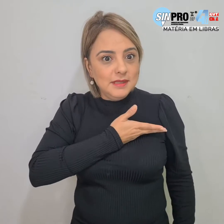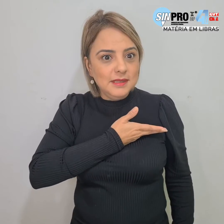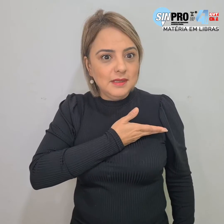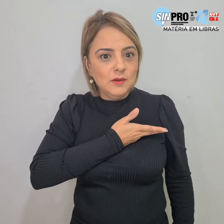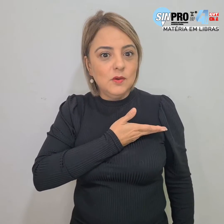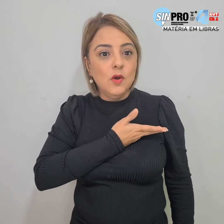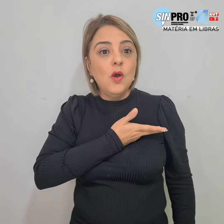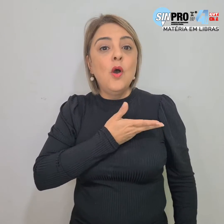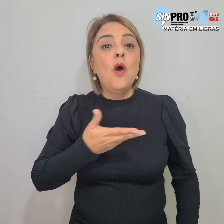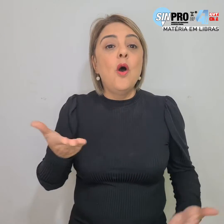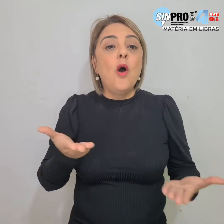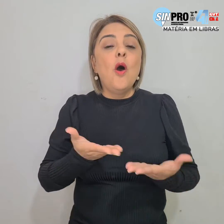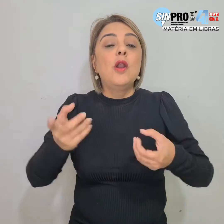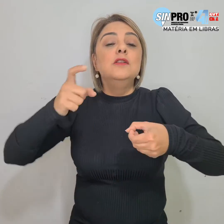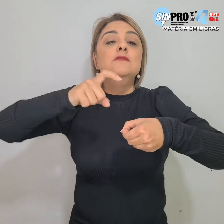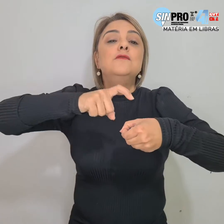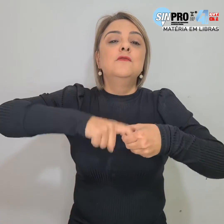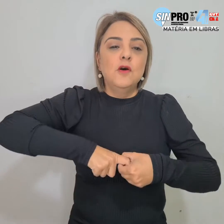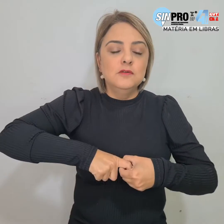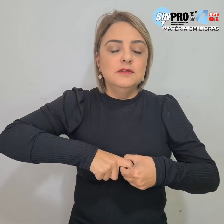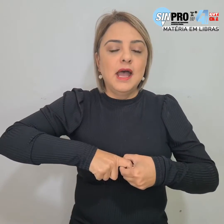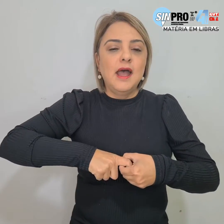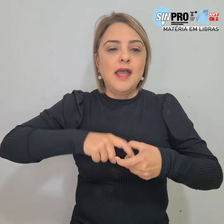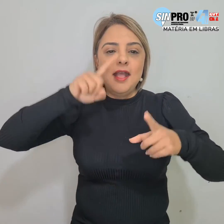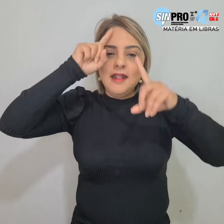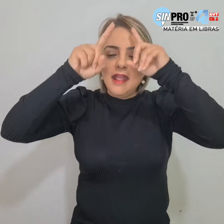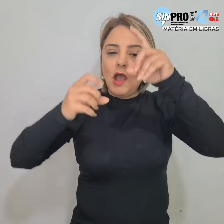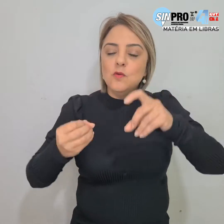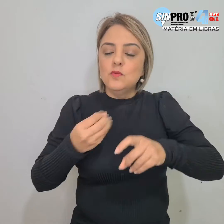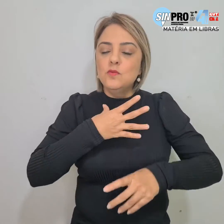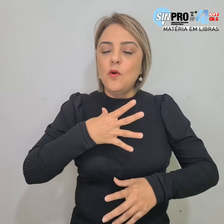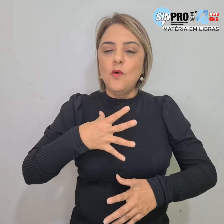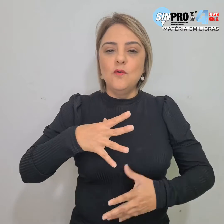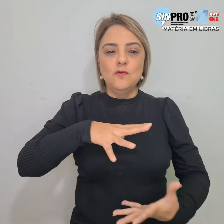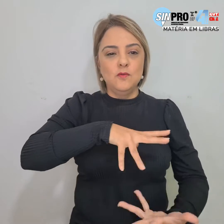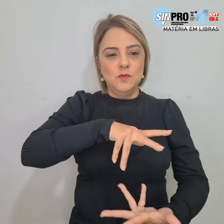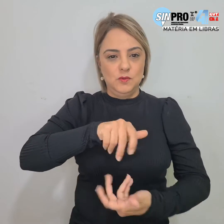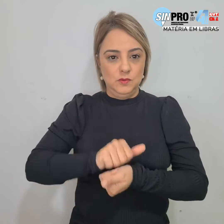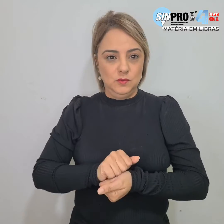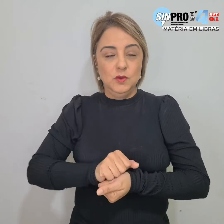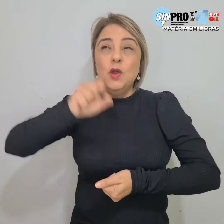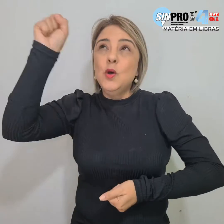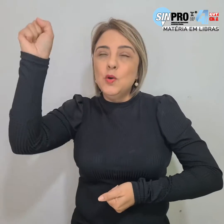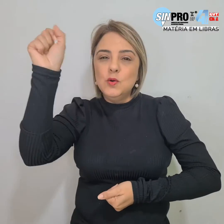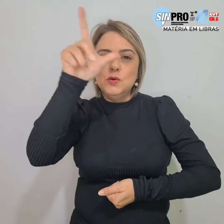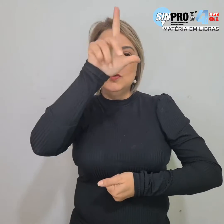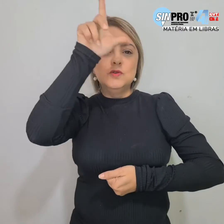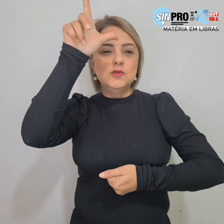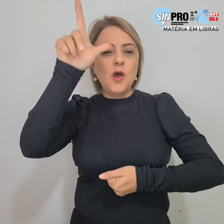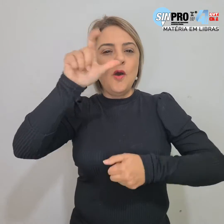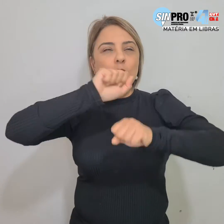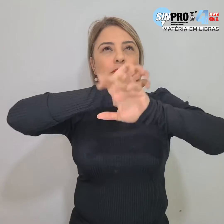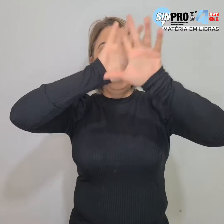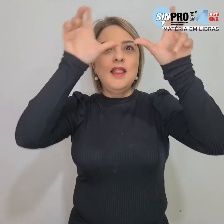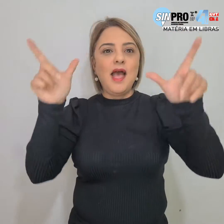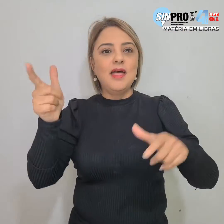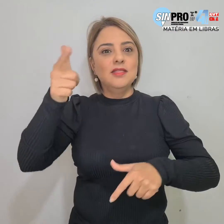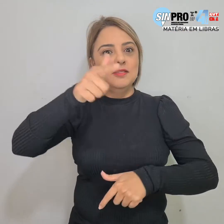reflorir, recriar no novo tempo. O sol precisa tornar a brilhar, diz o vídeo de